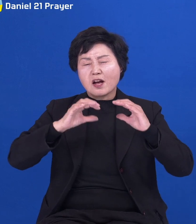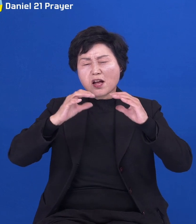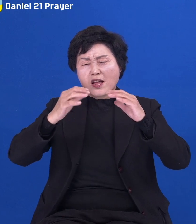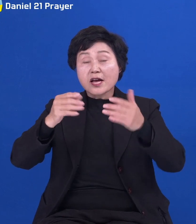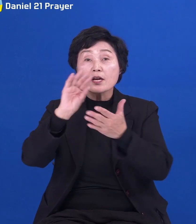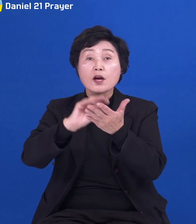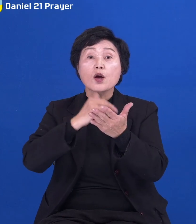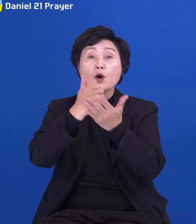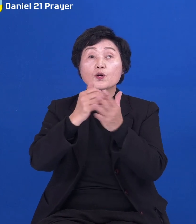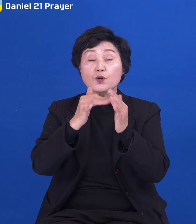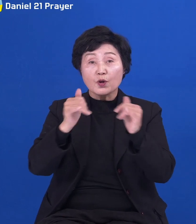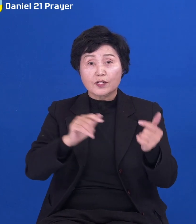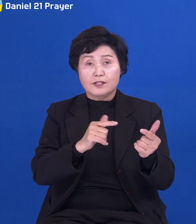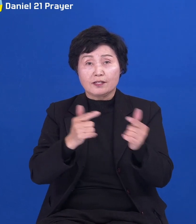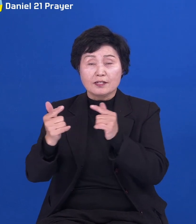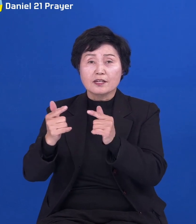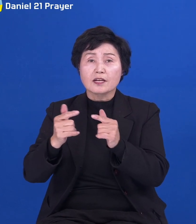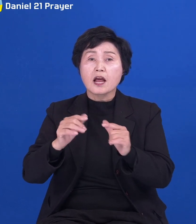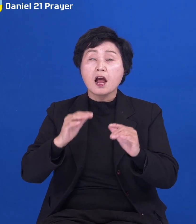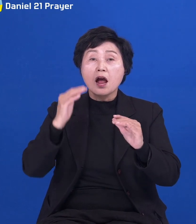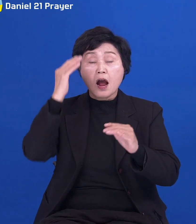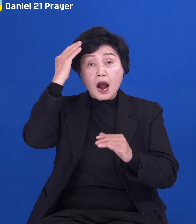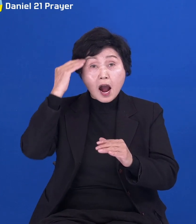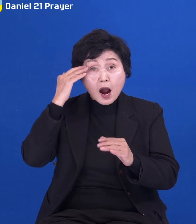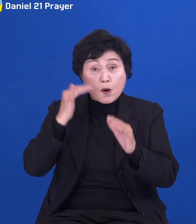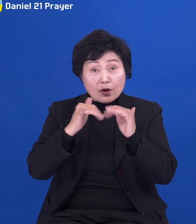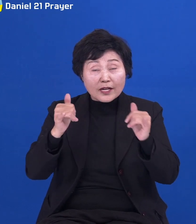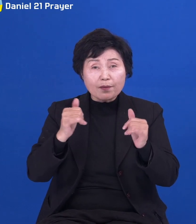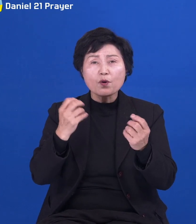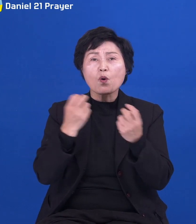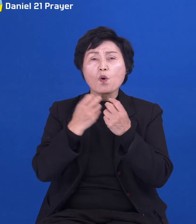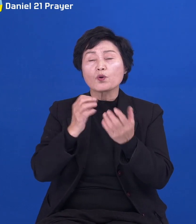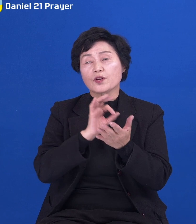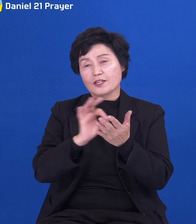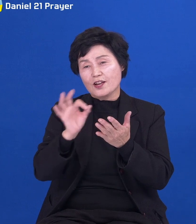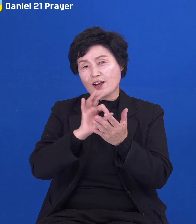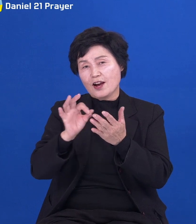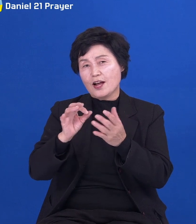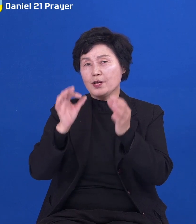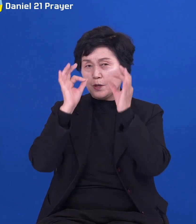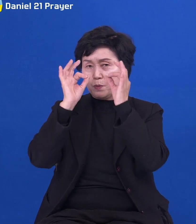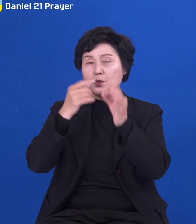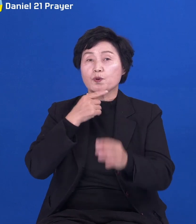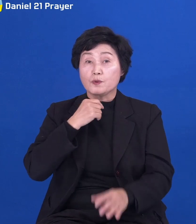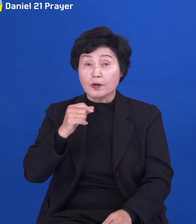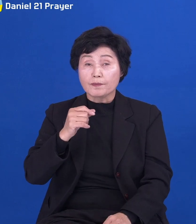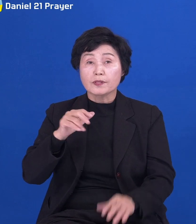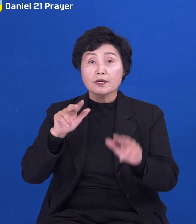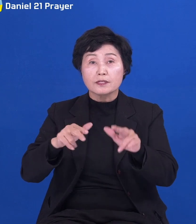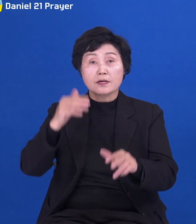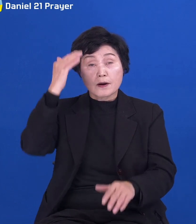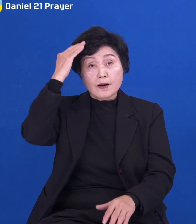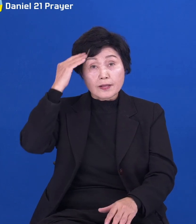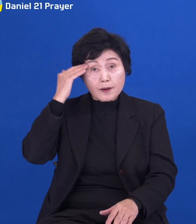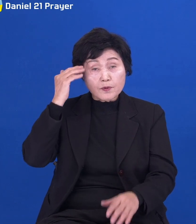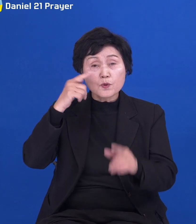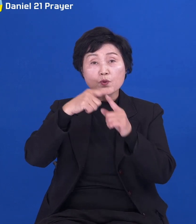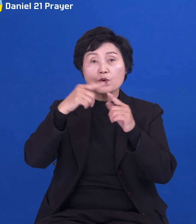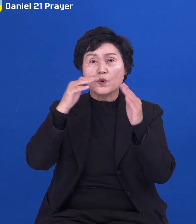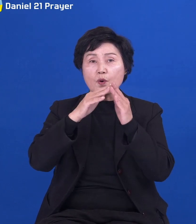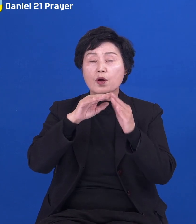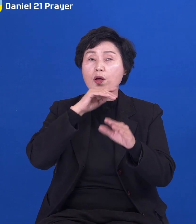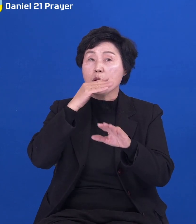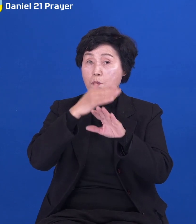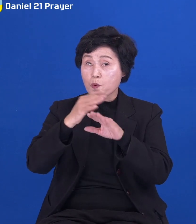하나님께서 우리 민족을 어떻게 사랑하시고 들어주시는지 봤으면 좋겠어요. 지금 대한민국 교회가 북한을 위해서 할 수 있는 그 무엇이